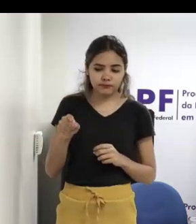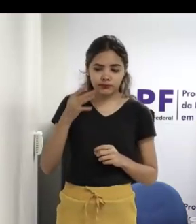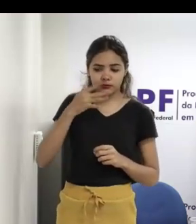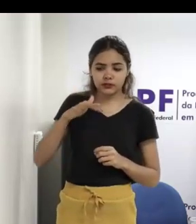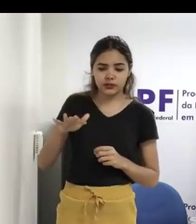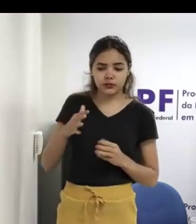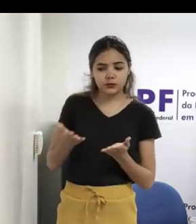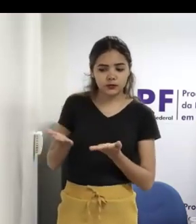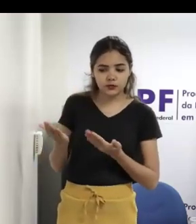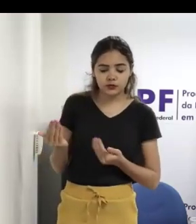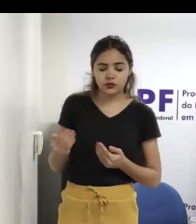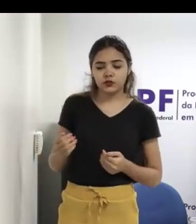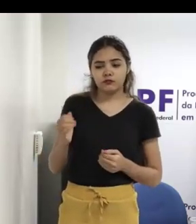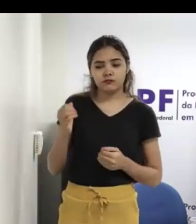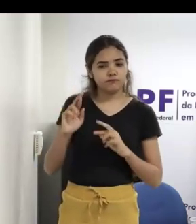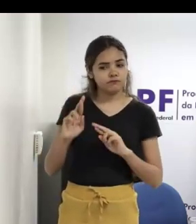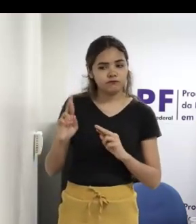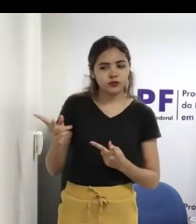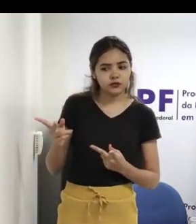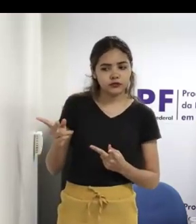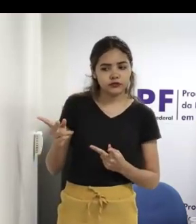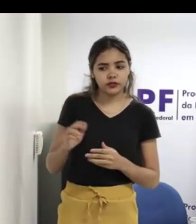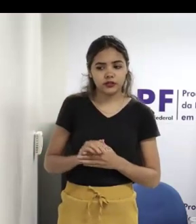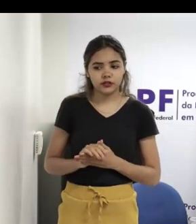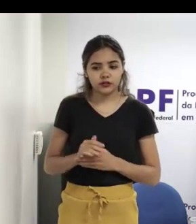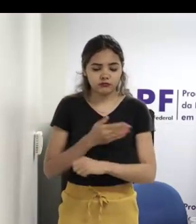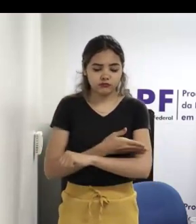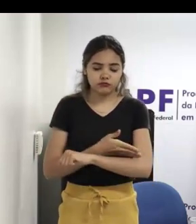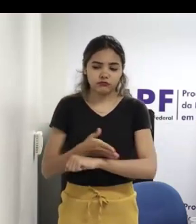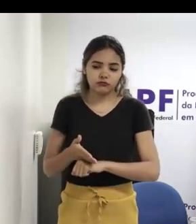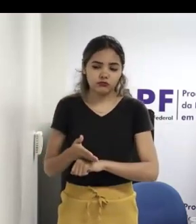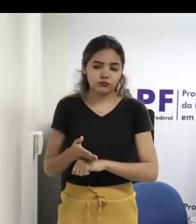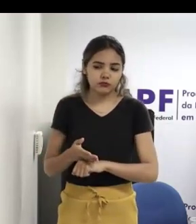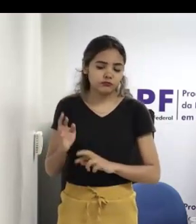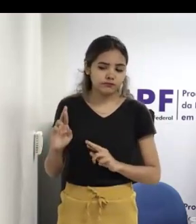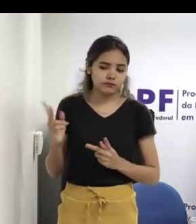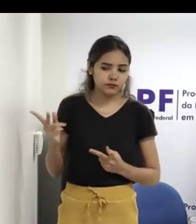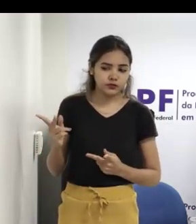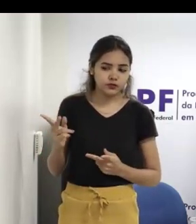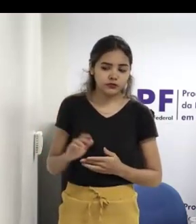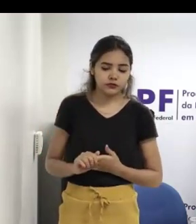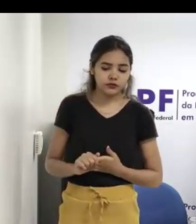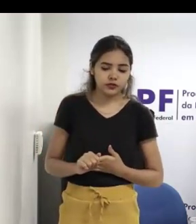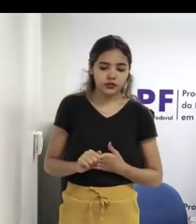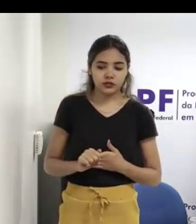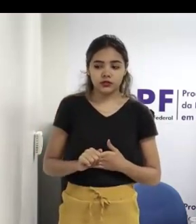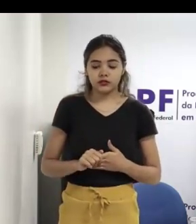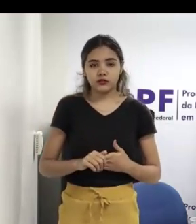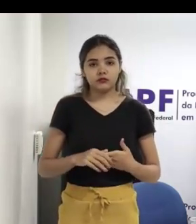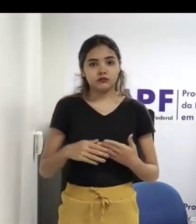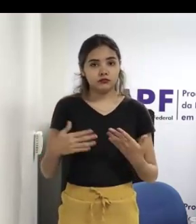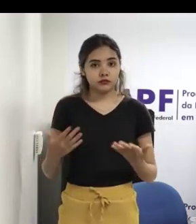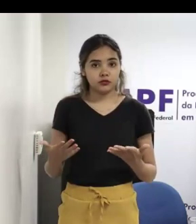não saber o que ele está fazendo mas os pais que conhecem seus filhos o comportamento deles eles vão